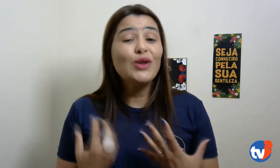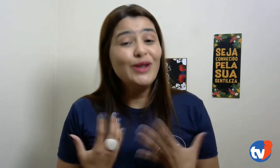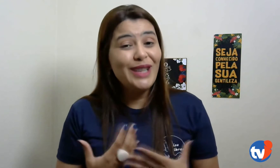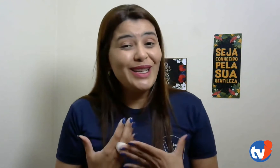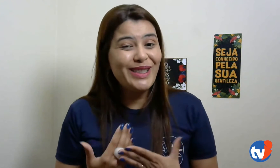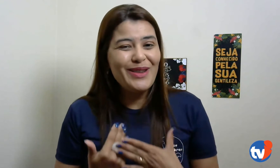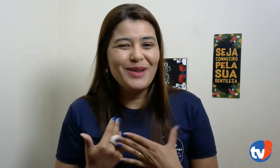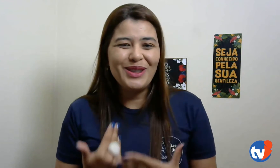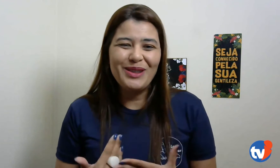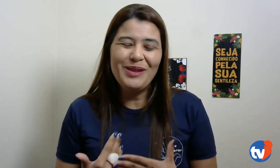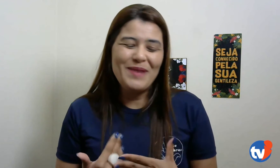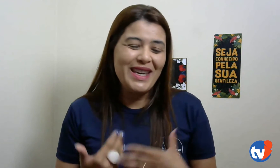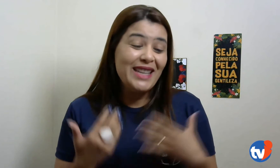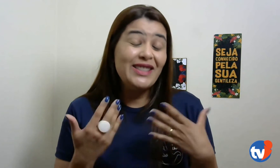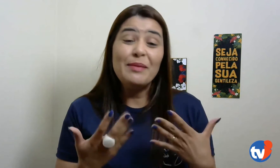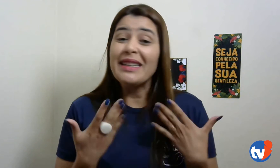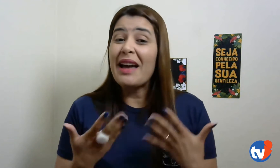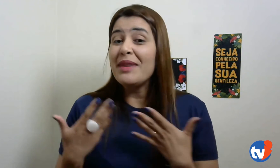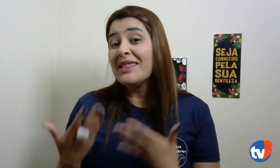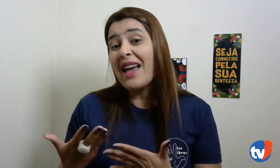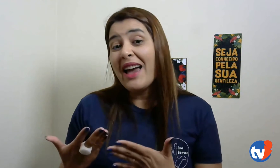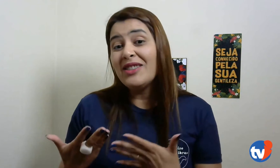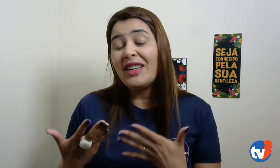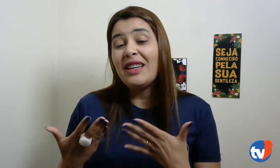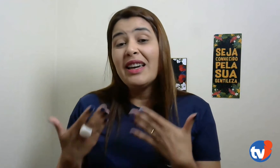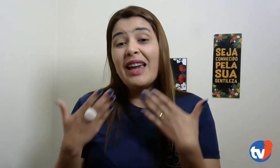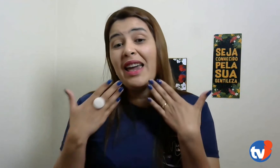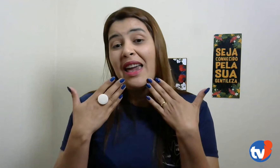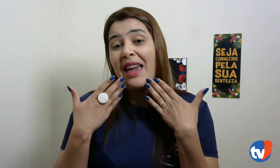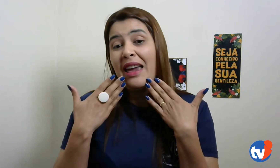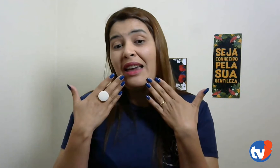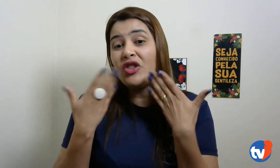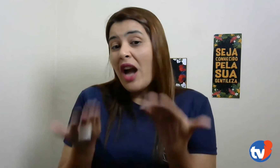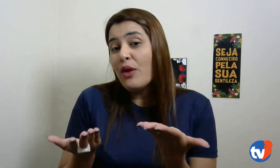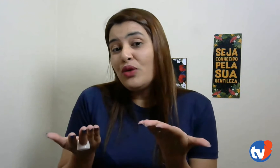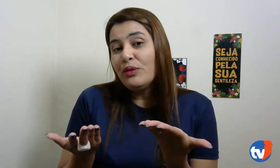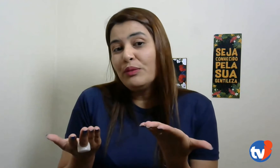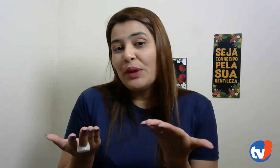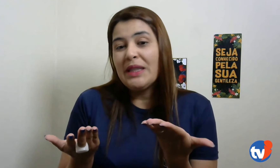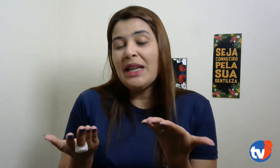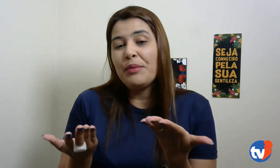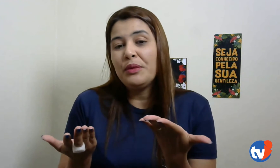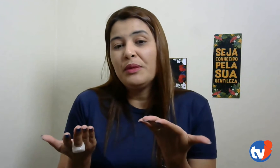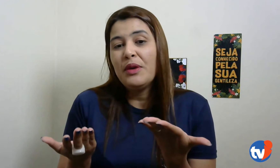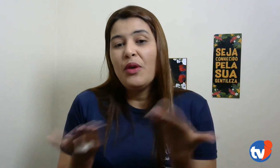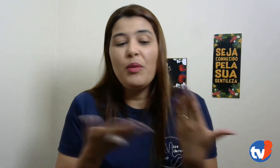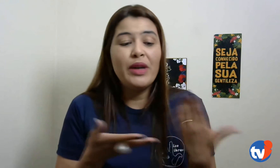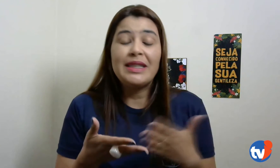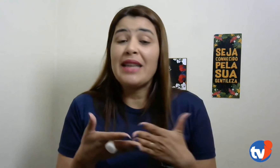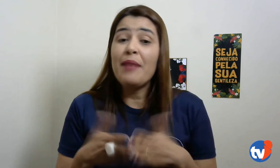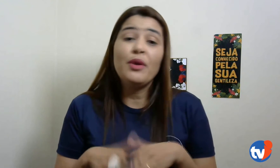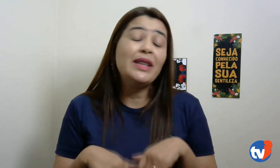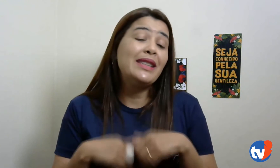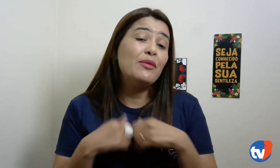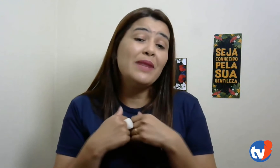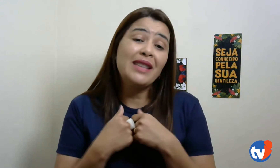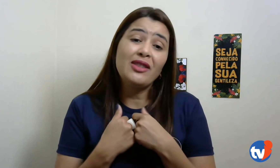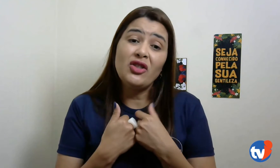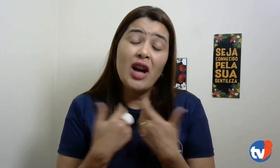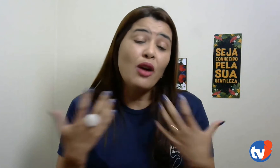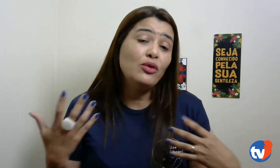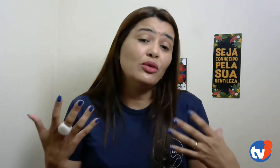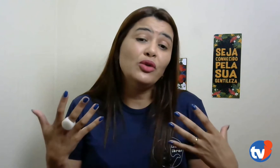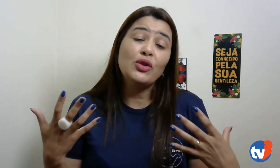auditivos. Os surdos, eles têm o costume de mandar mensagem de áudio, por exemplo. O meu WhatsApp, eu